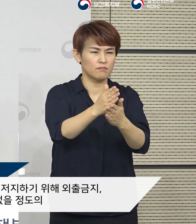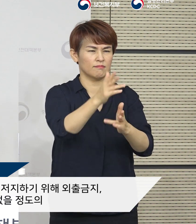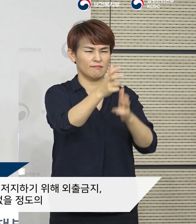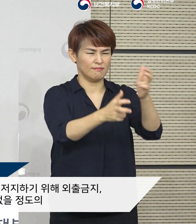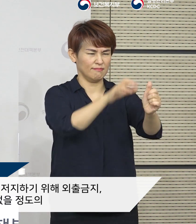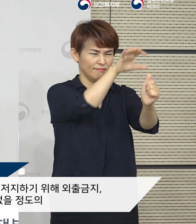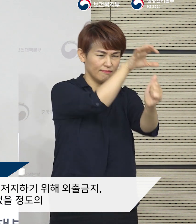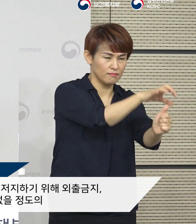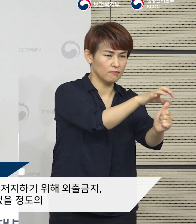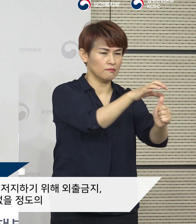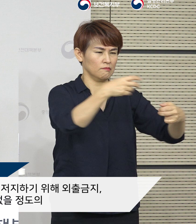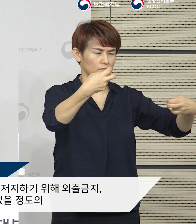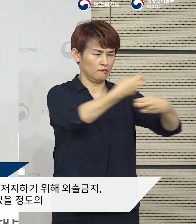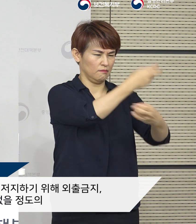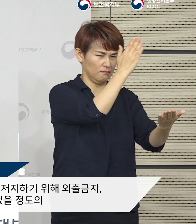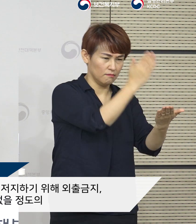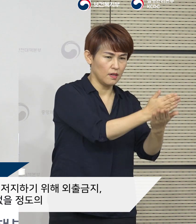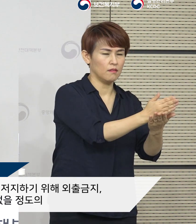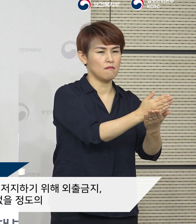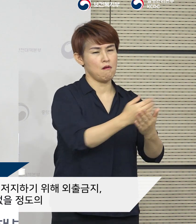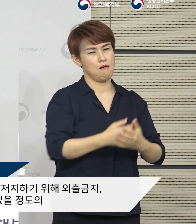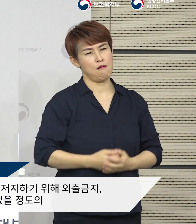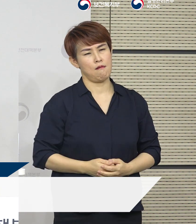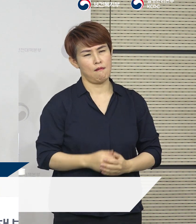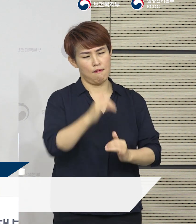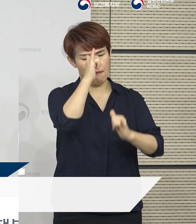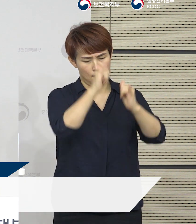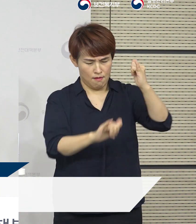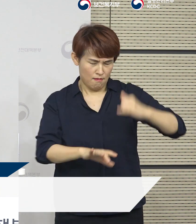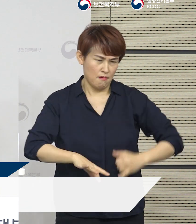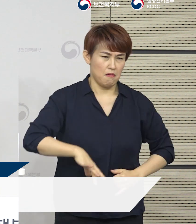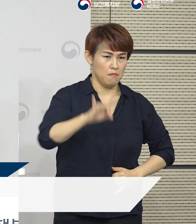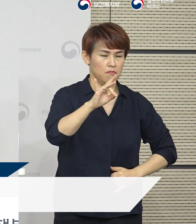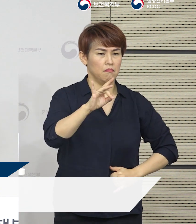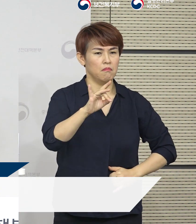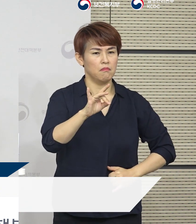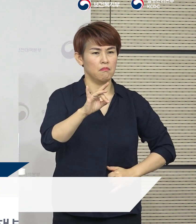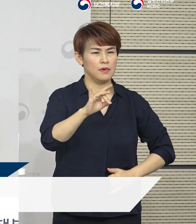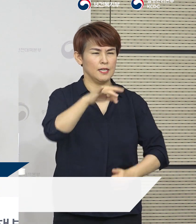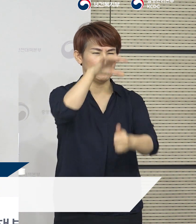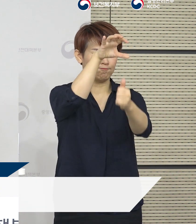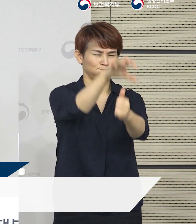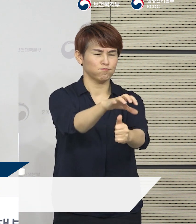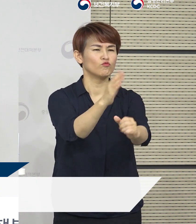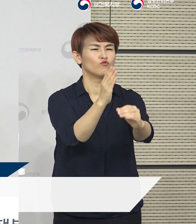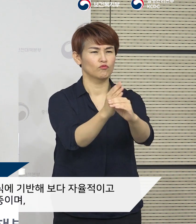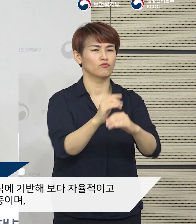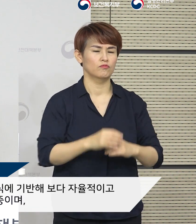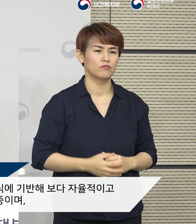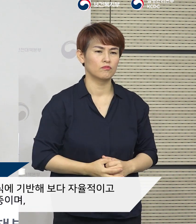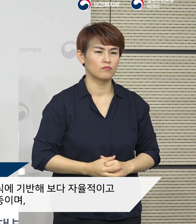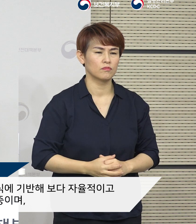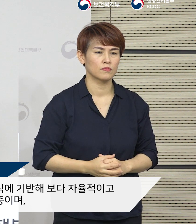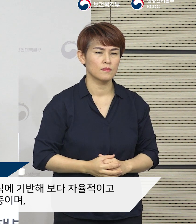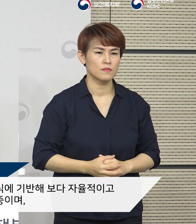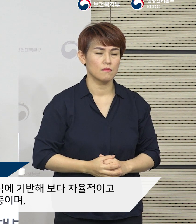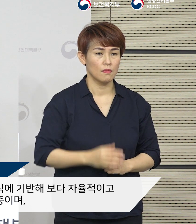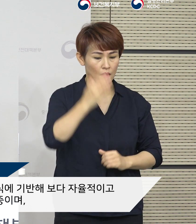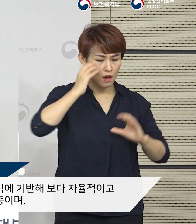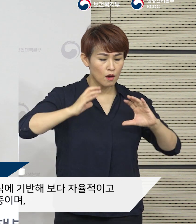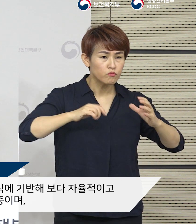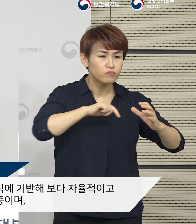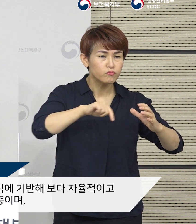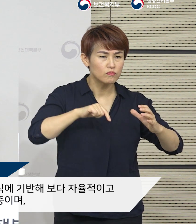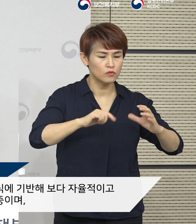폐쇄, 교통 차단 등 현대 역사상 유례가 없을 정도의 사회적 제한을 가하고 있는 상황입니다. 이에 반해